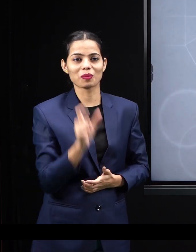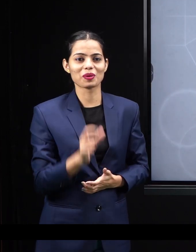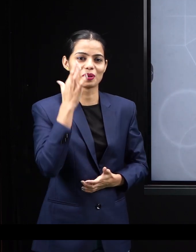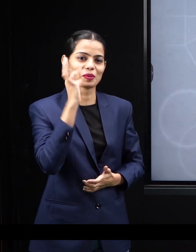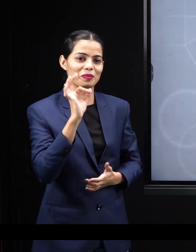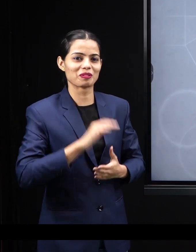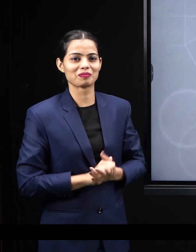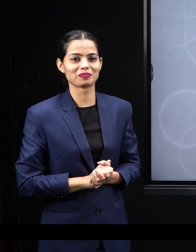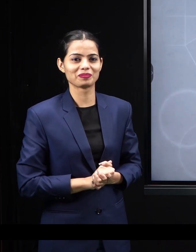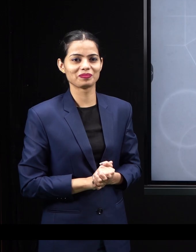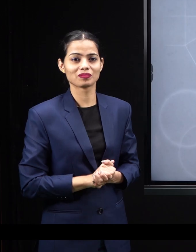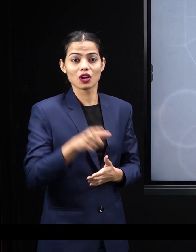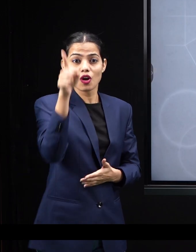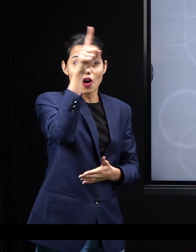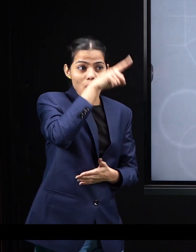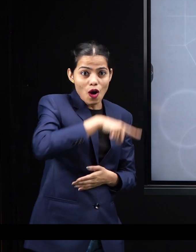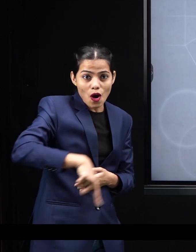முக்கிய வார்த்தைகள்: வட்டங்கள்,